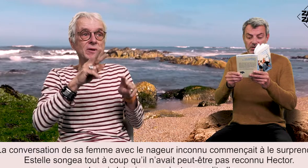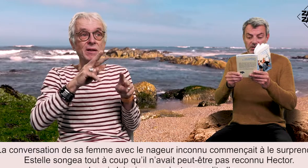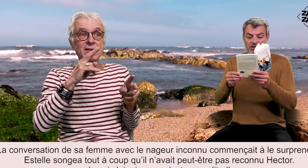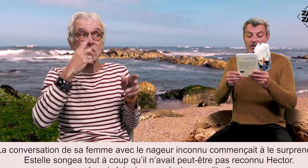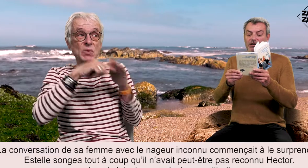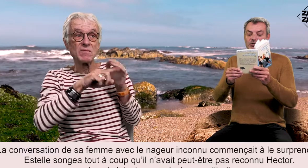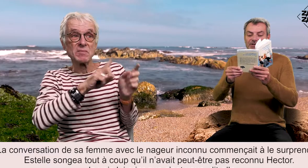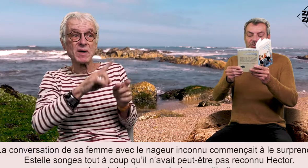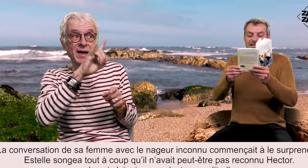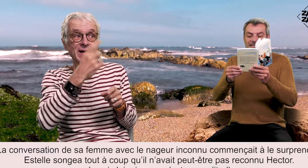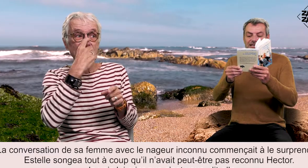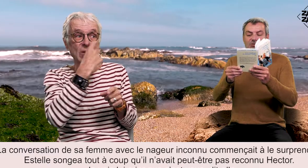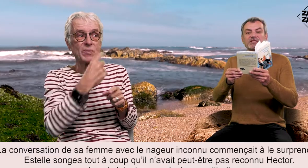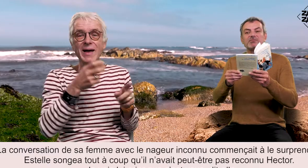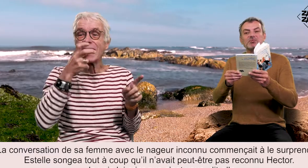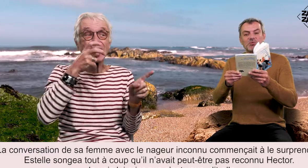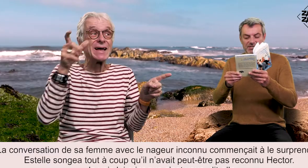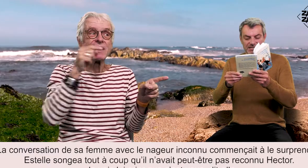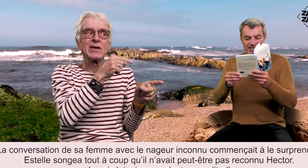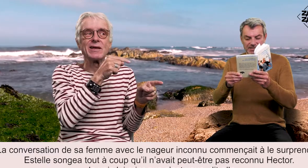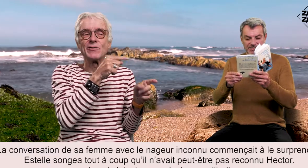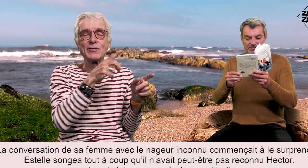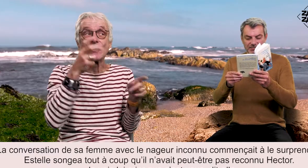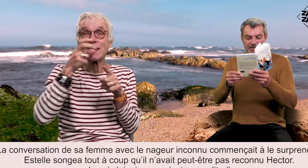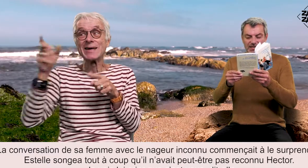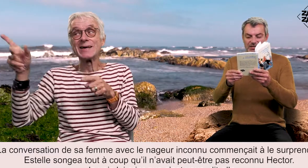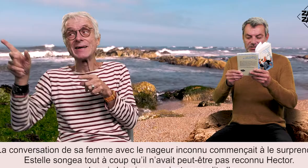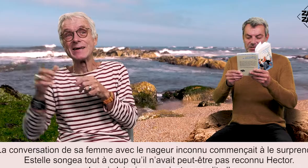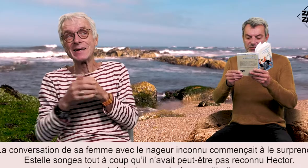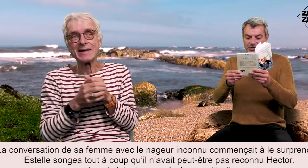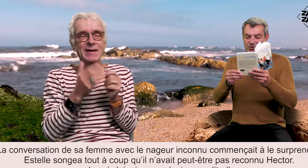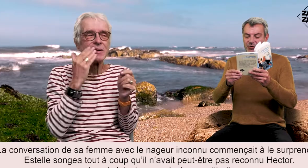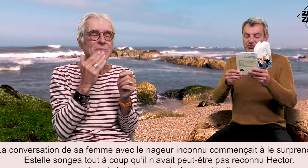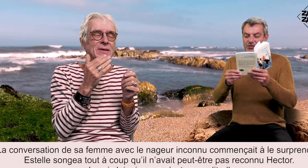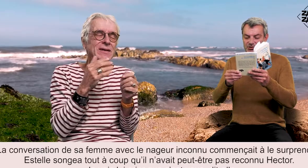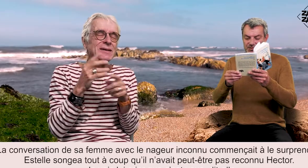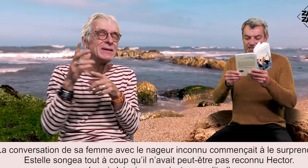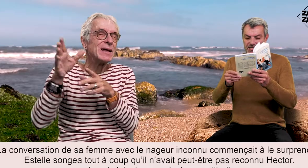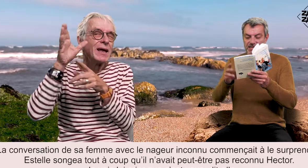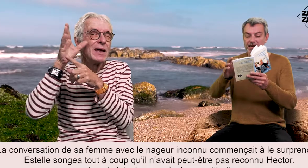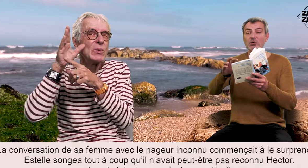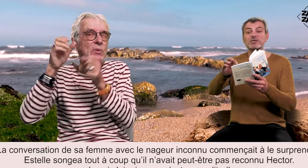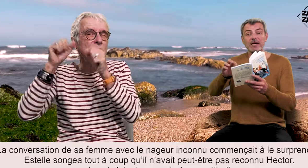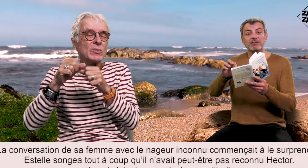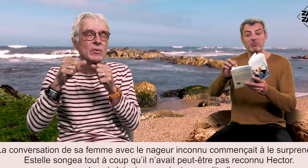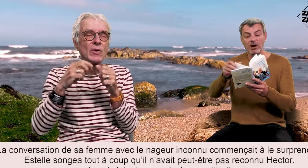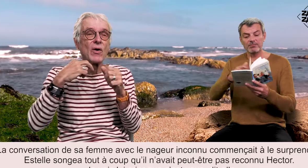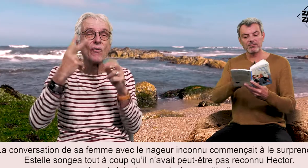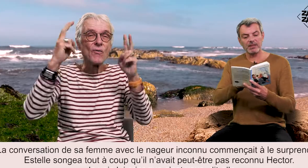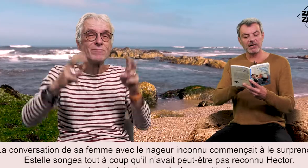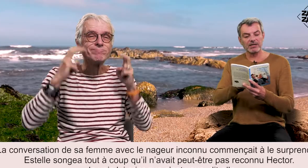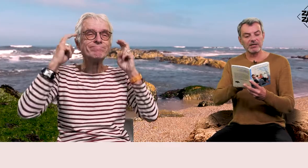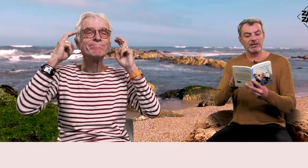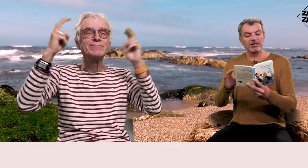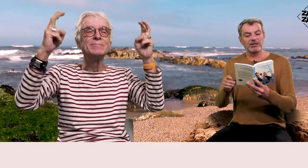Hector ? « Je vais lui crier que c'est vous ! » dit-elle. Et lorsqu'elle put être entendue de la jeter, elle haussa la voix.